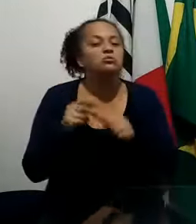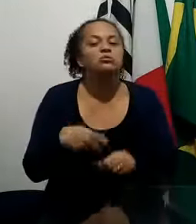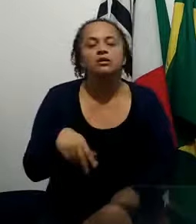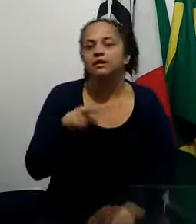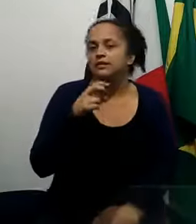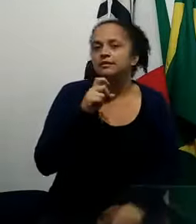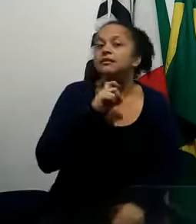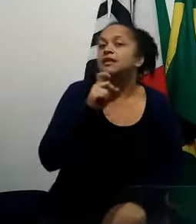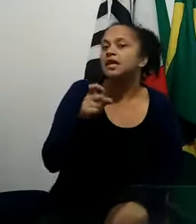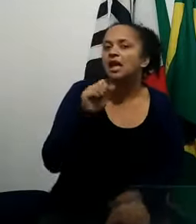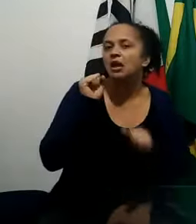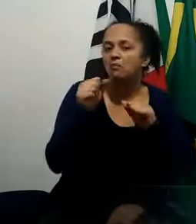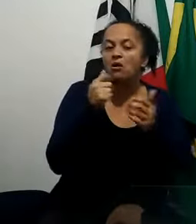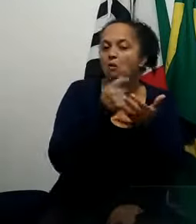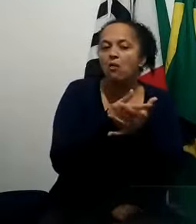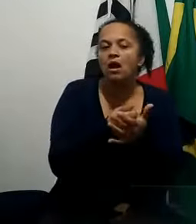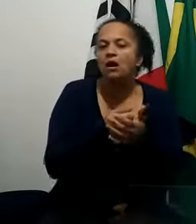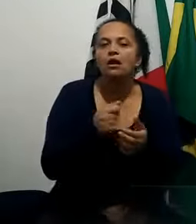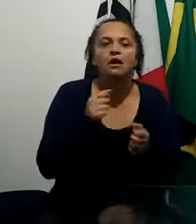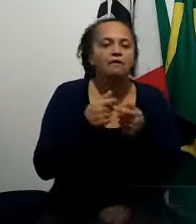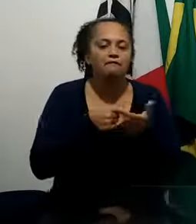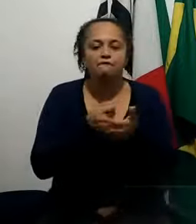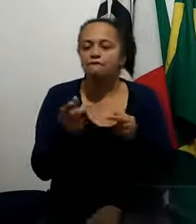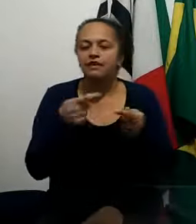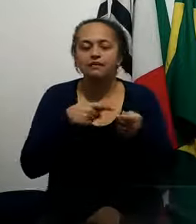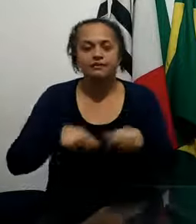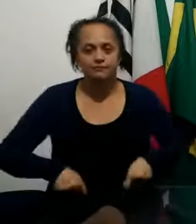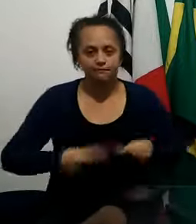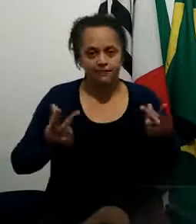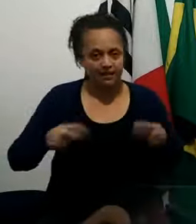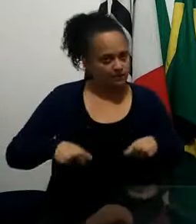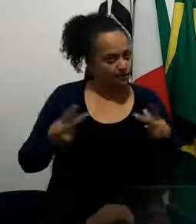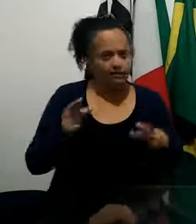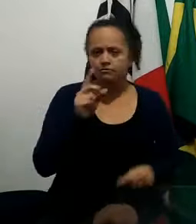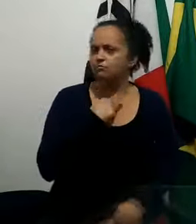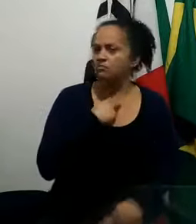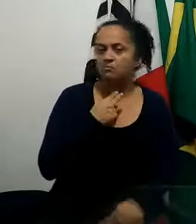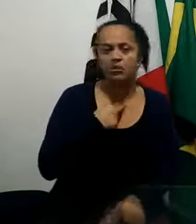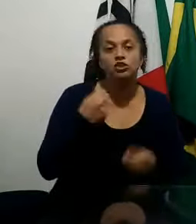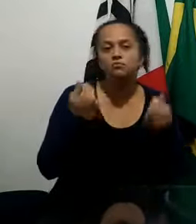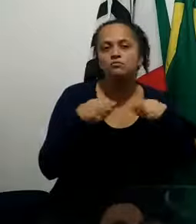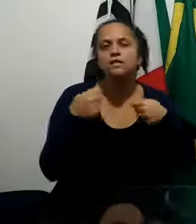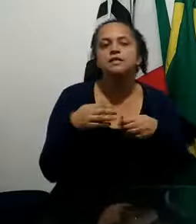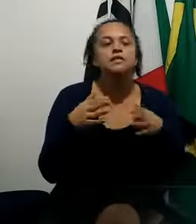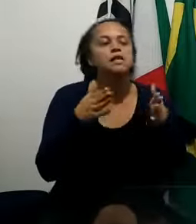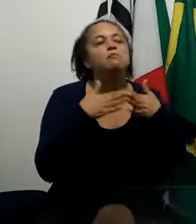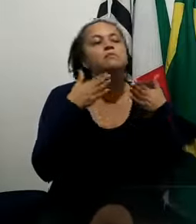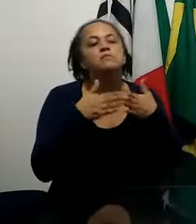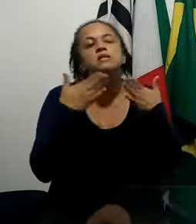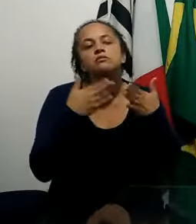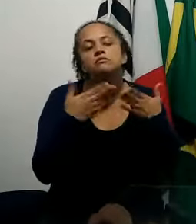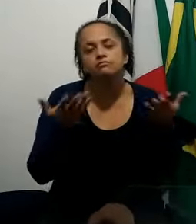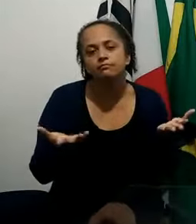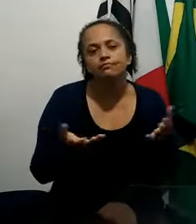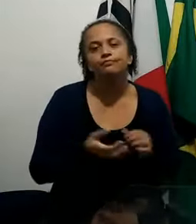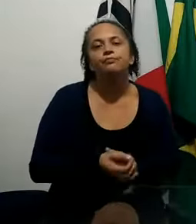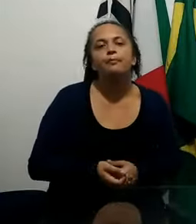claro em Apocalipse, né? E nos últimos 3 anos e meio dessa grande tribulação,